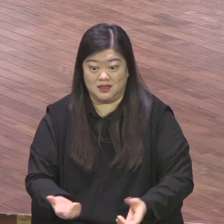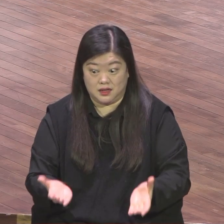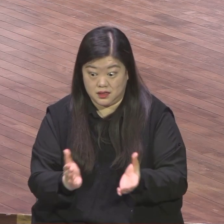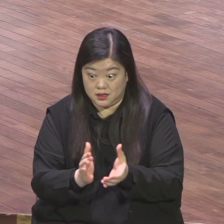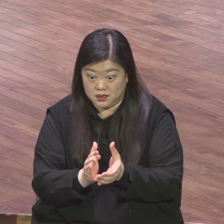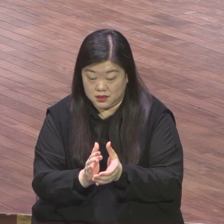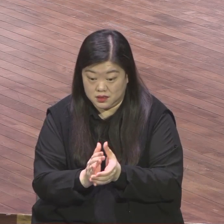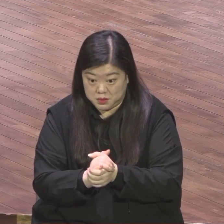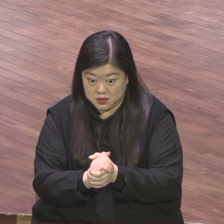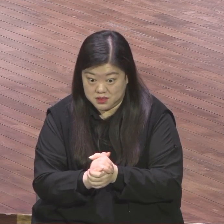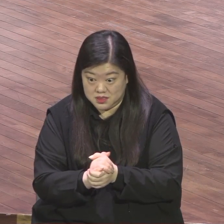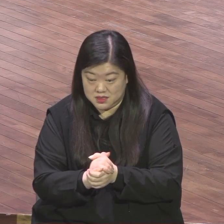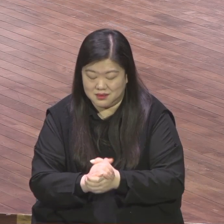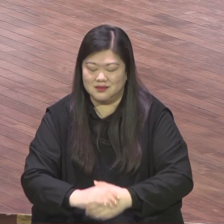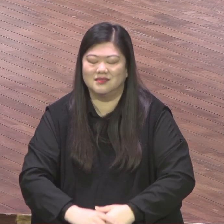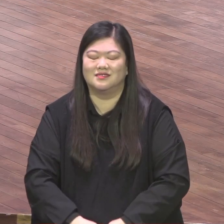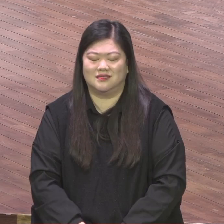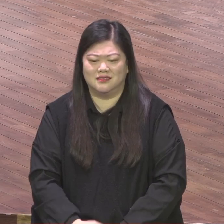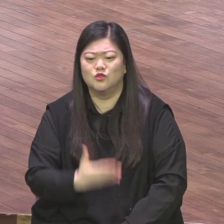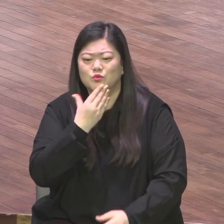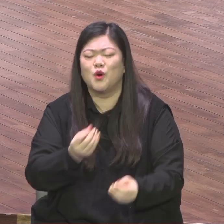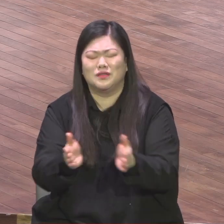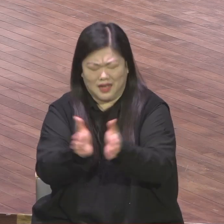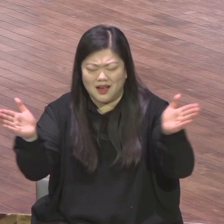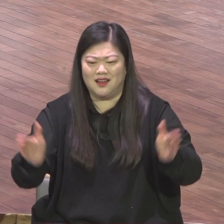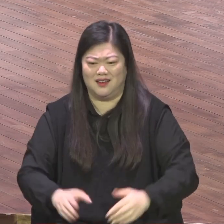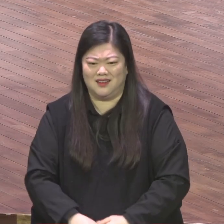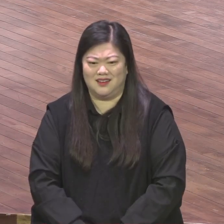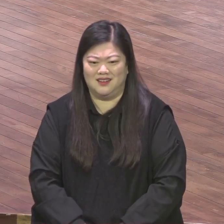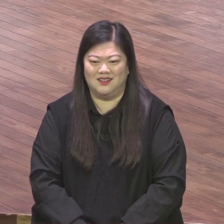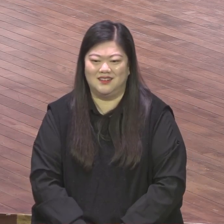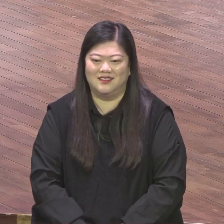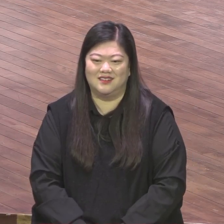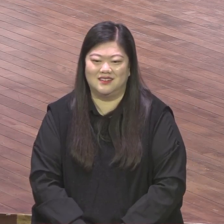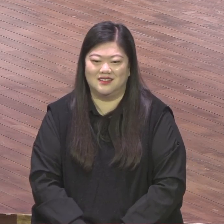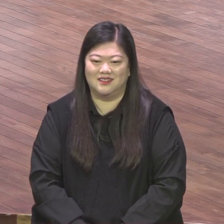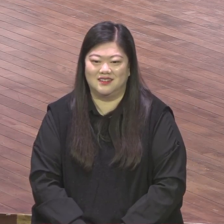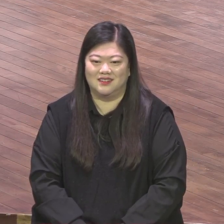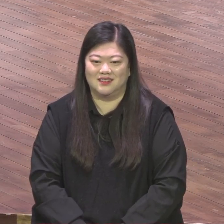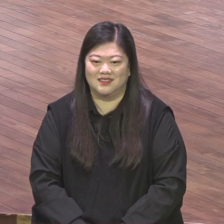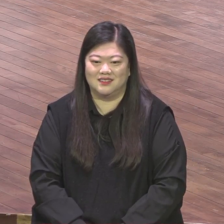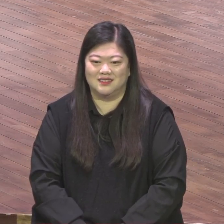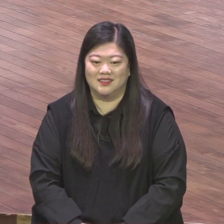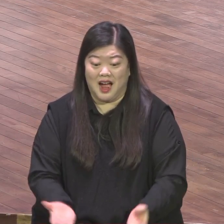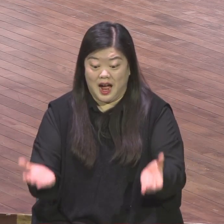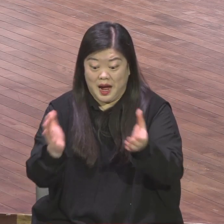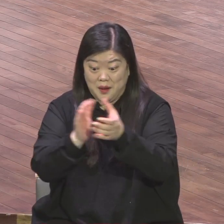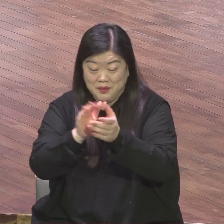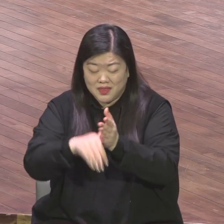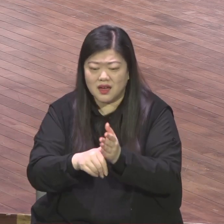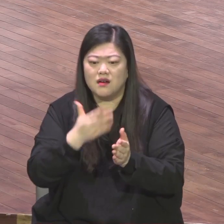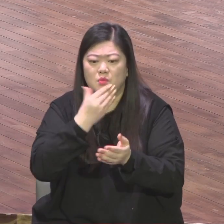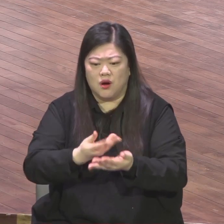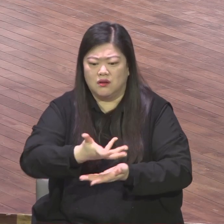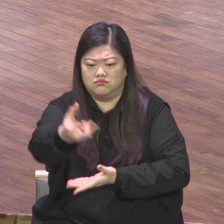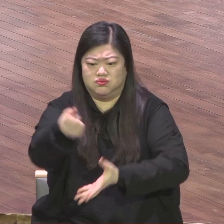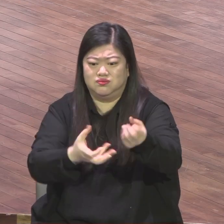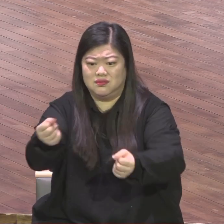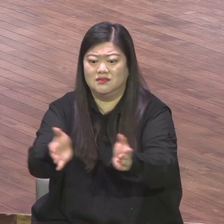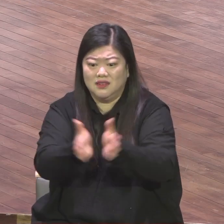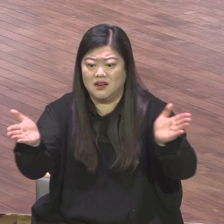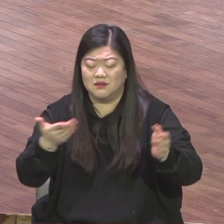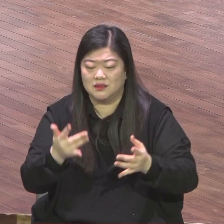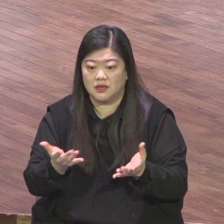아멘. 아멘. 그게 축복이라니까. 아멘. 그 속에 비밀이 다 있어요. 다 들어있습니다.